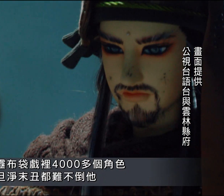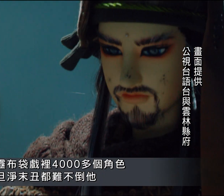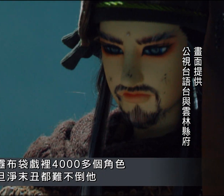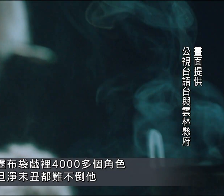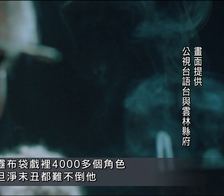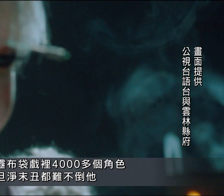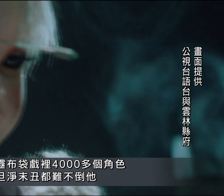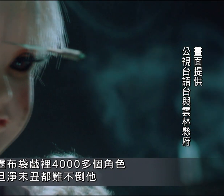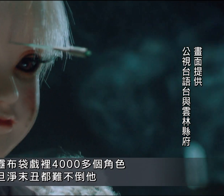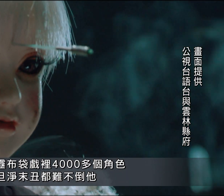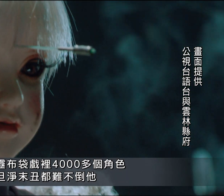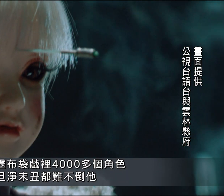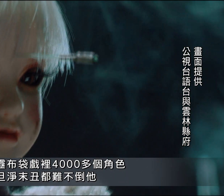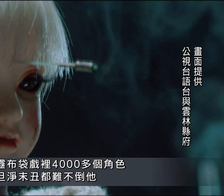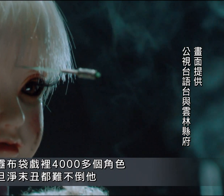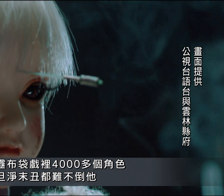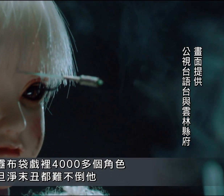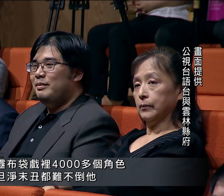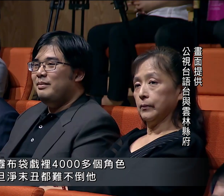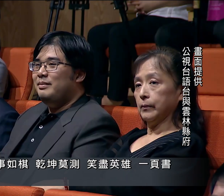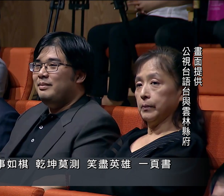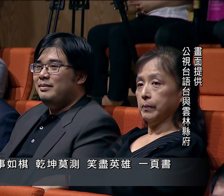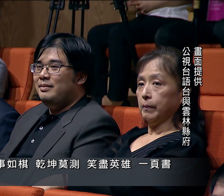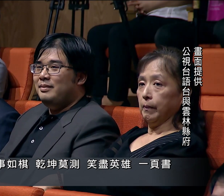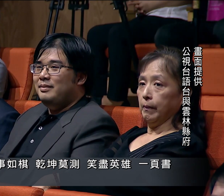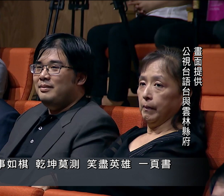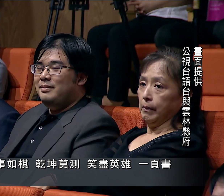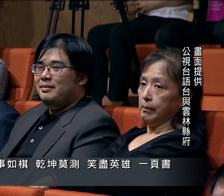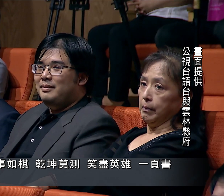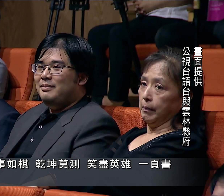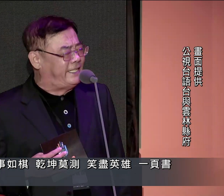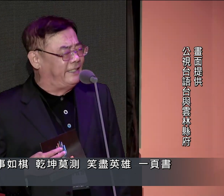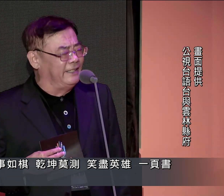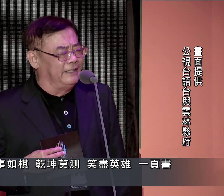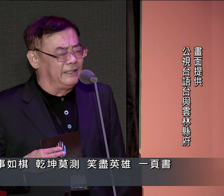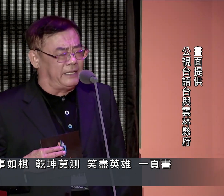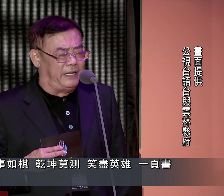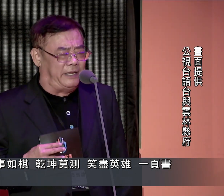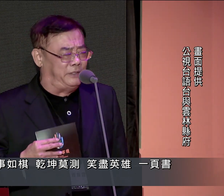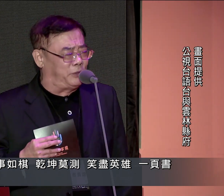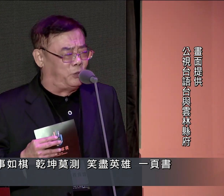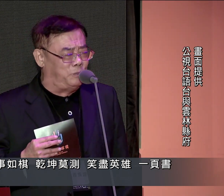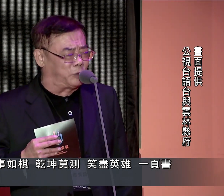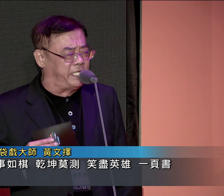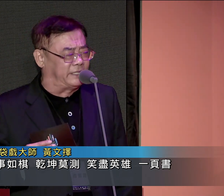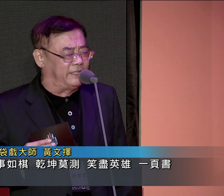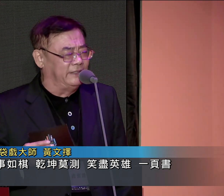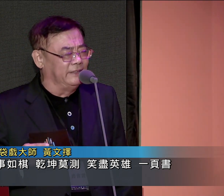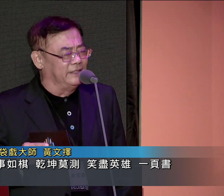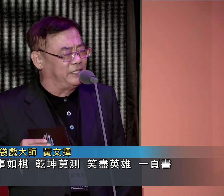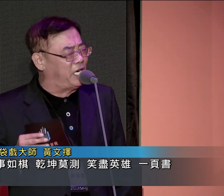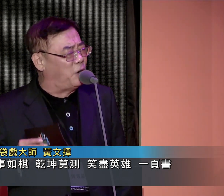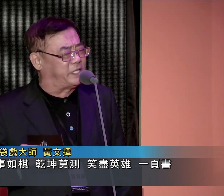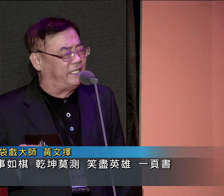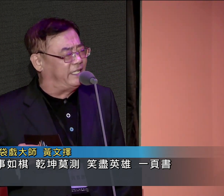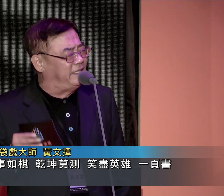生旦净末丑都难不倒他。 世事如棋，乾坤莫测。巧尽